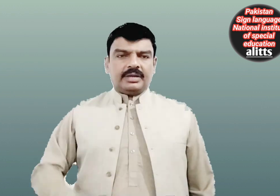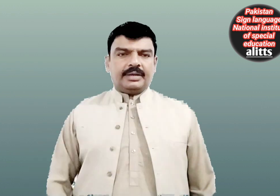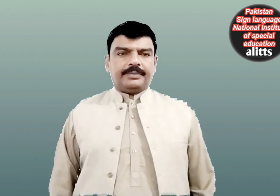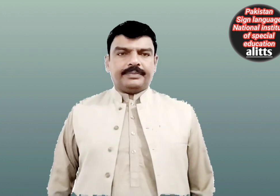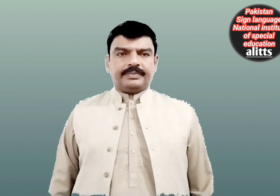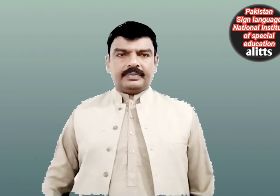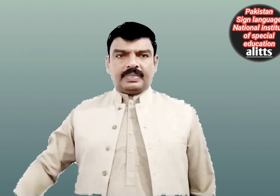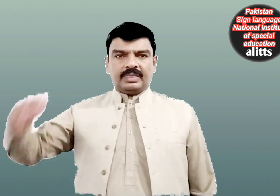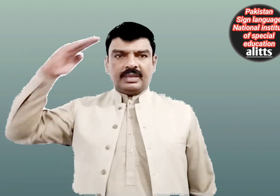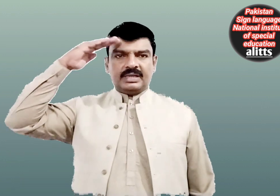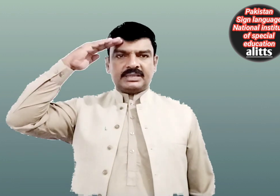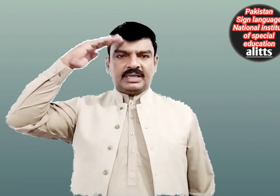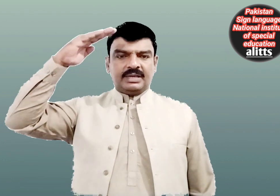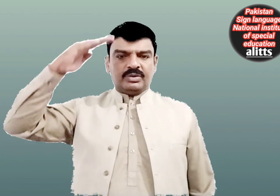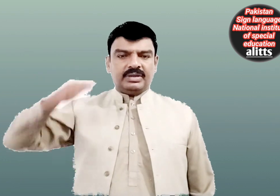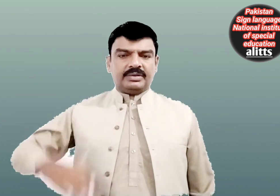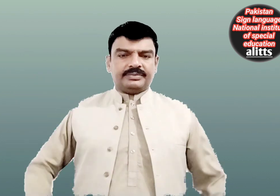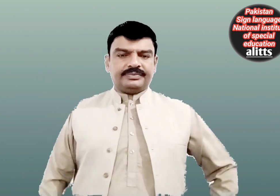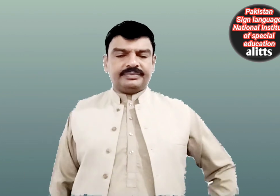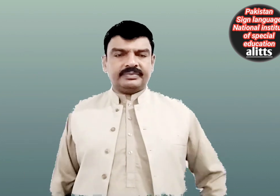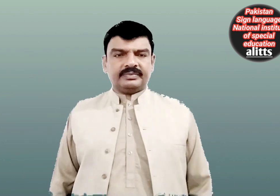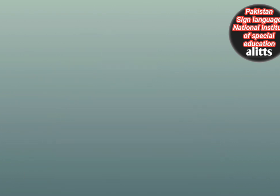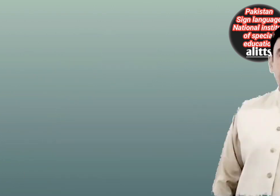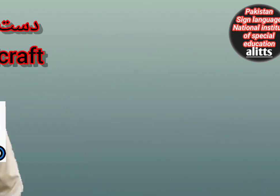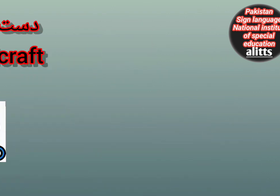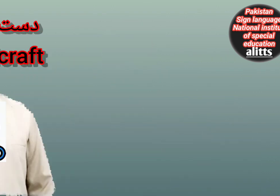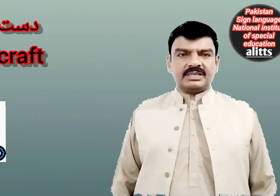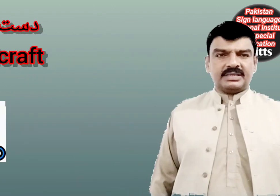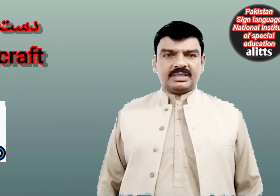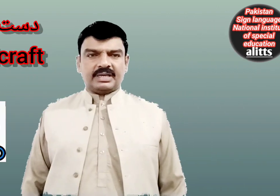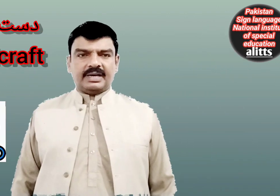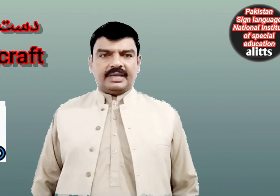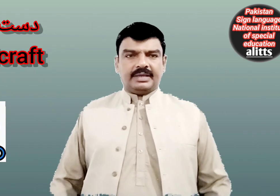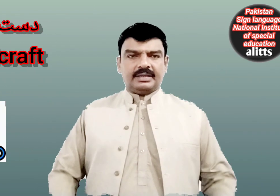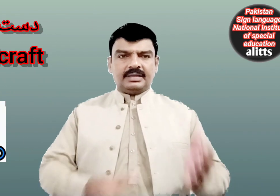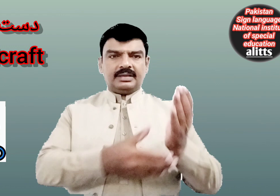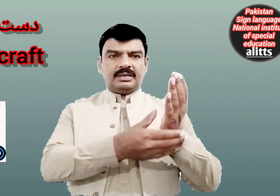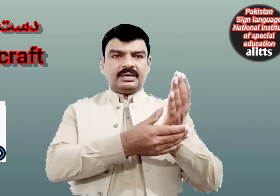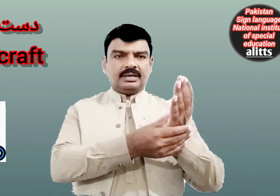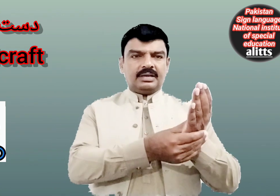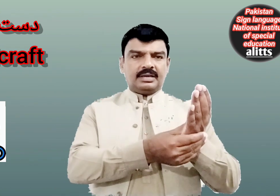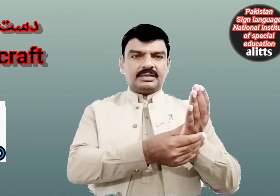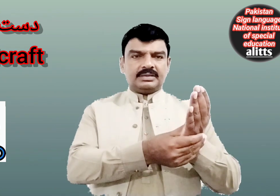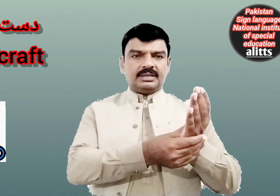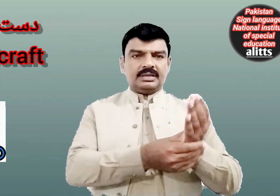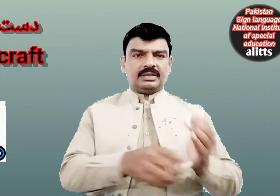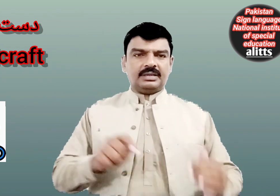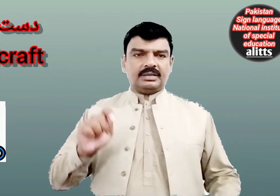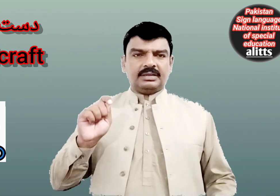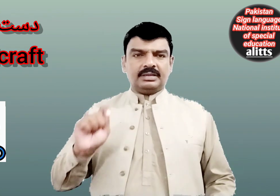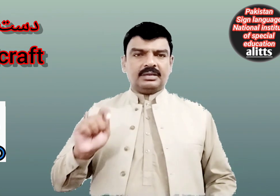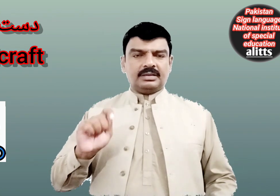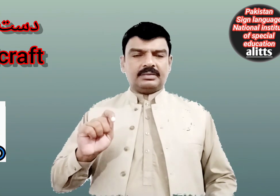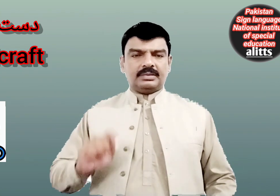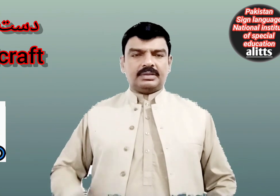बिस्मिल्लाहिर्रहमानिर्रहीम। अस्सलामुअलैकुम। दस्तकारी, हाथ से काम करना।